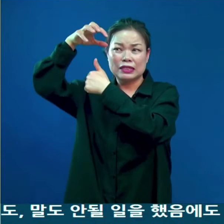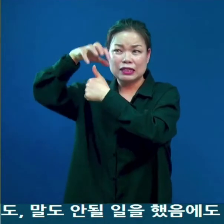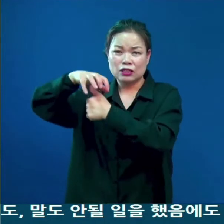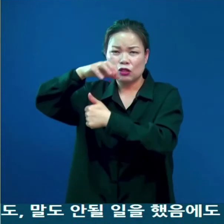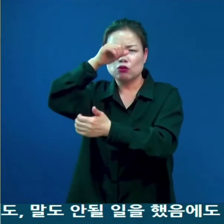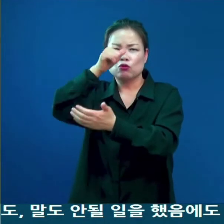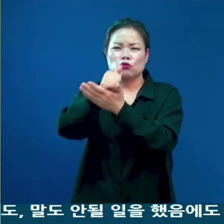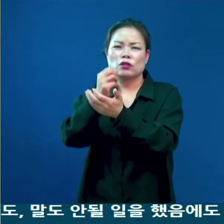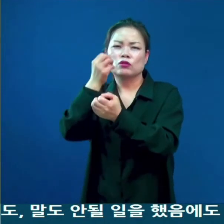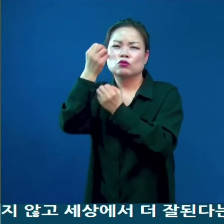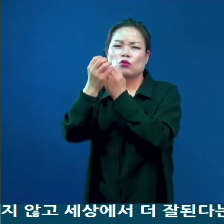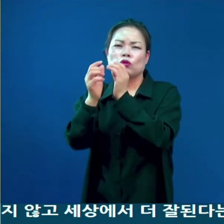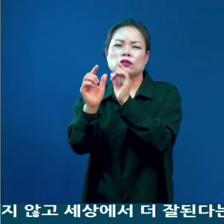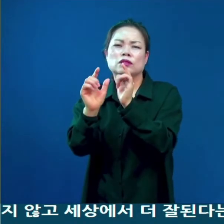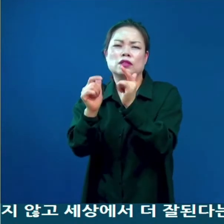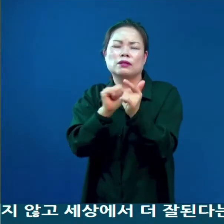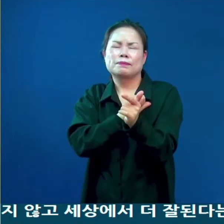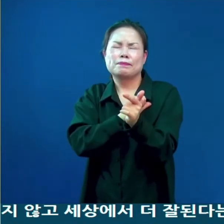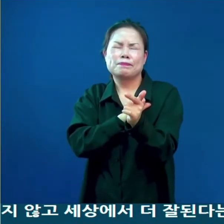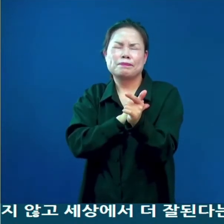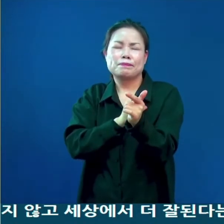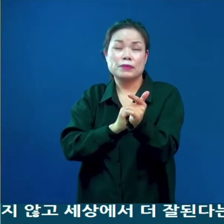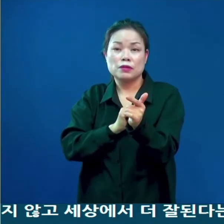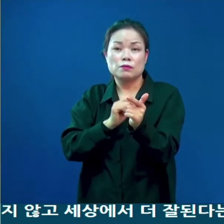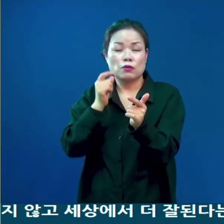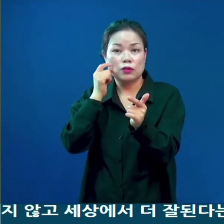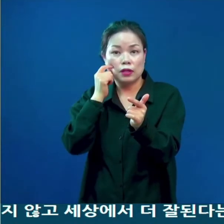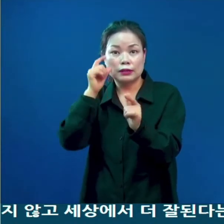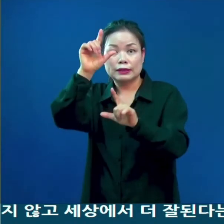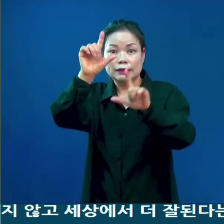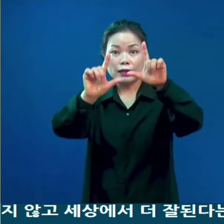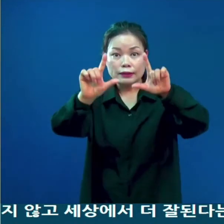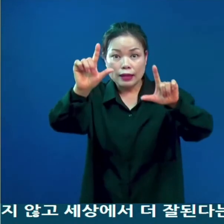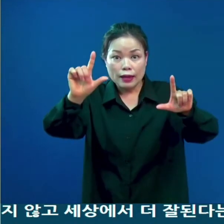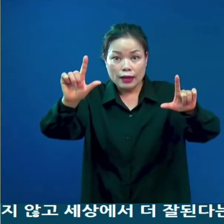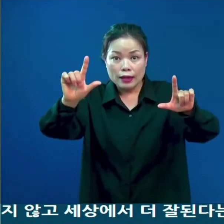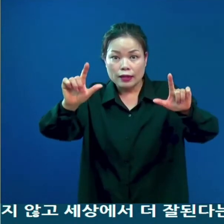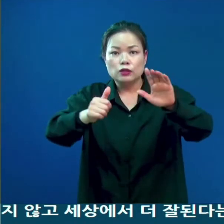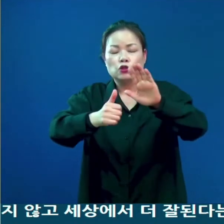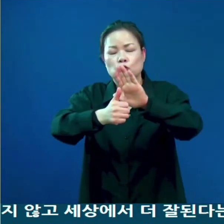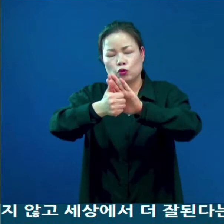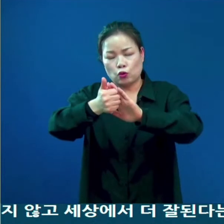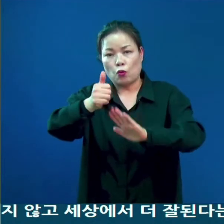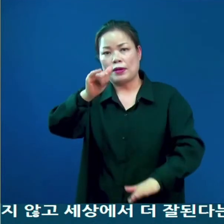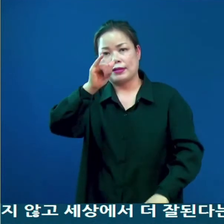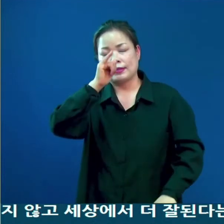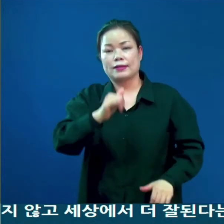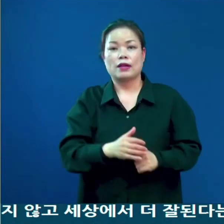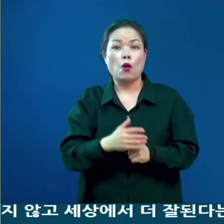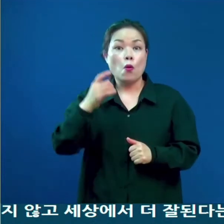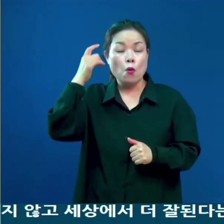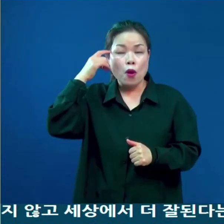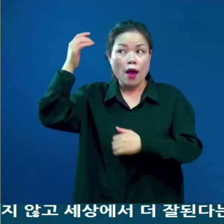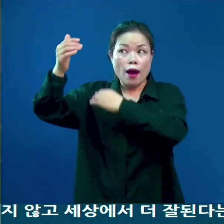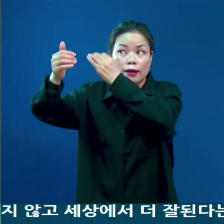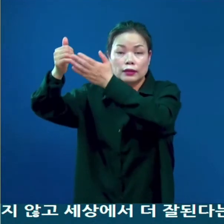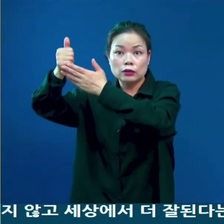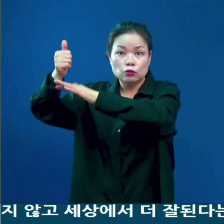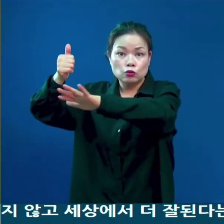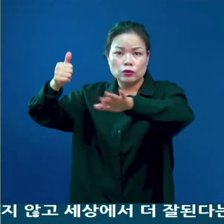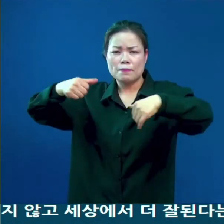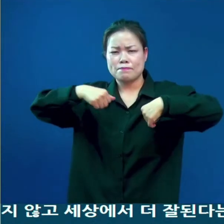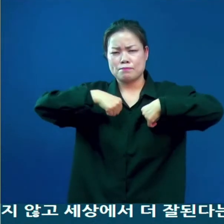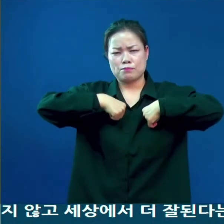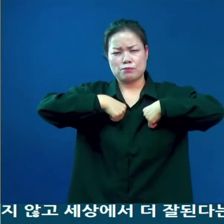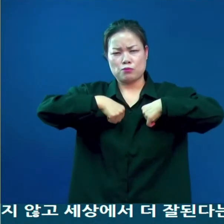죄를 토설하지 않고는 견딜 수 없는 그 상태, 소망이 있다는 것입니다. 왜? 하나님이 우리를